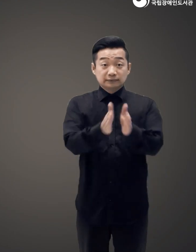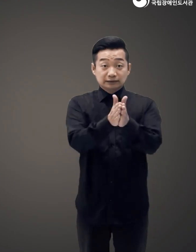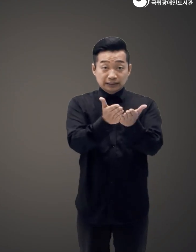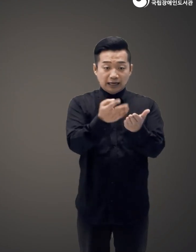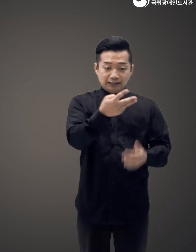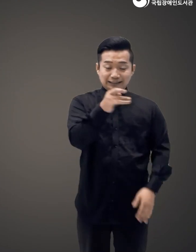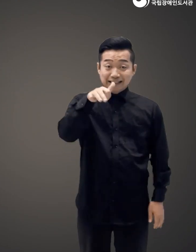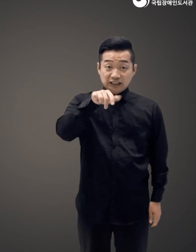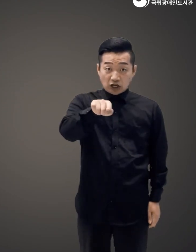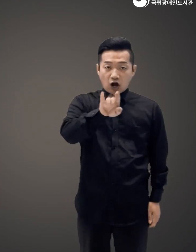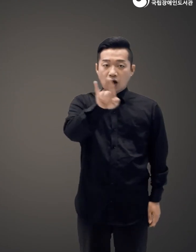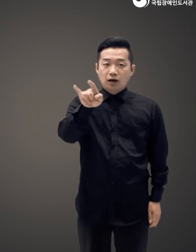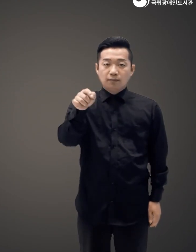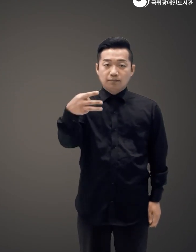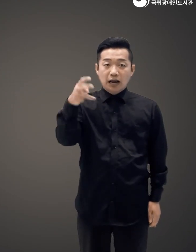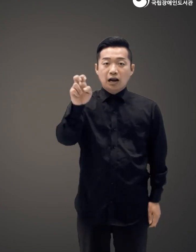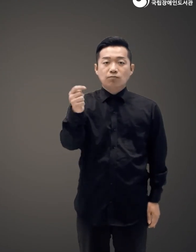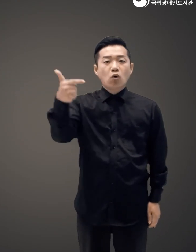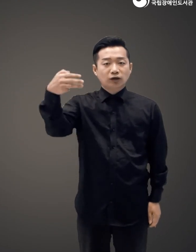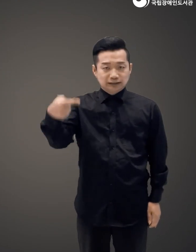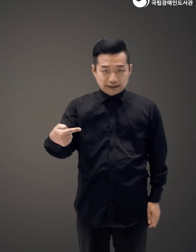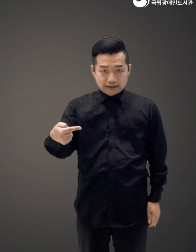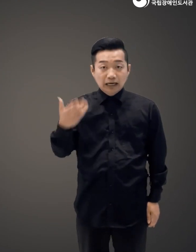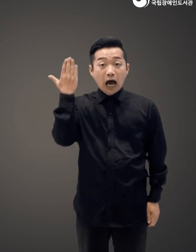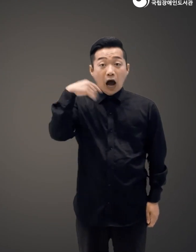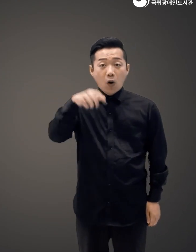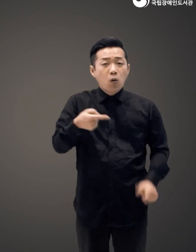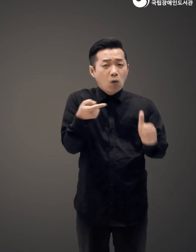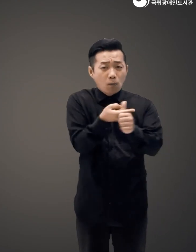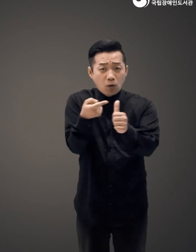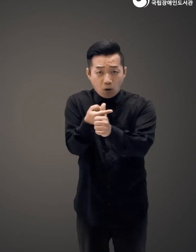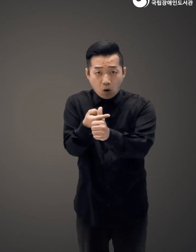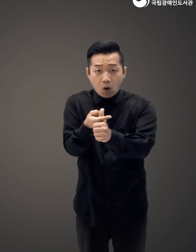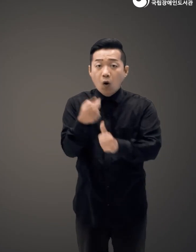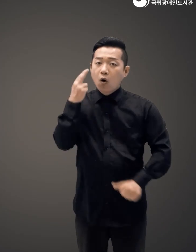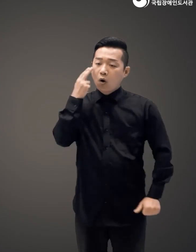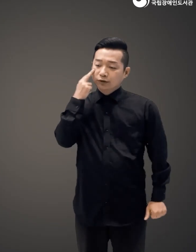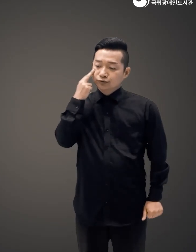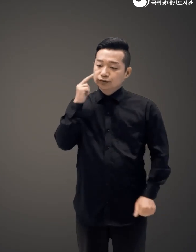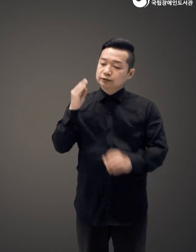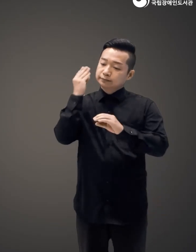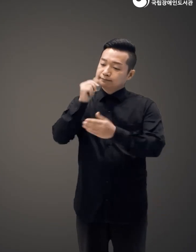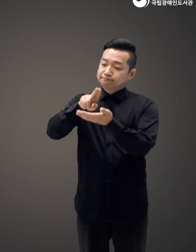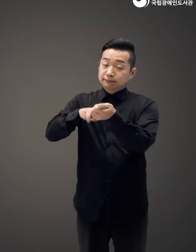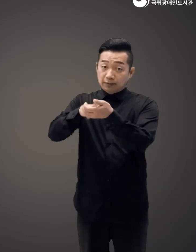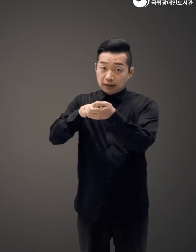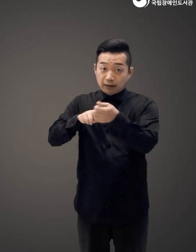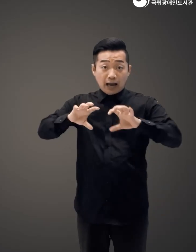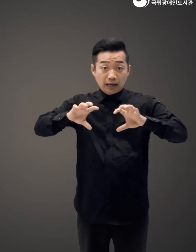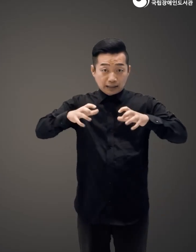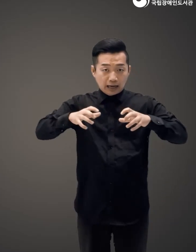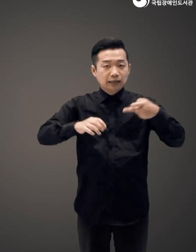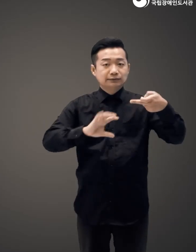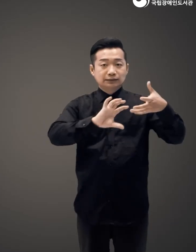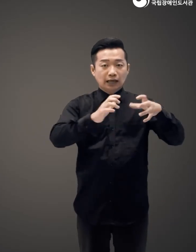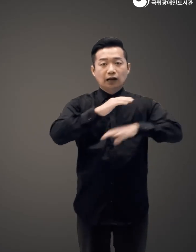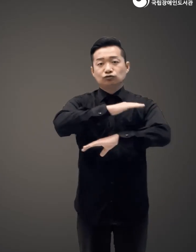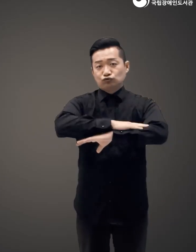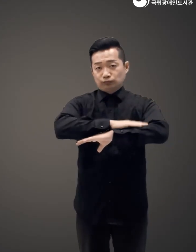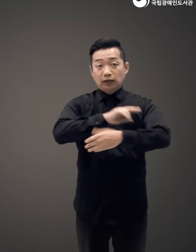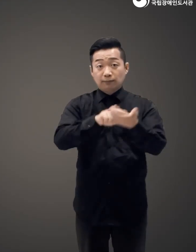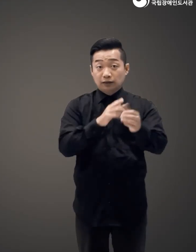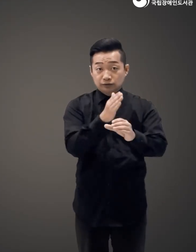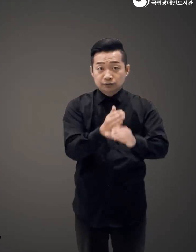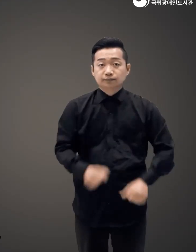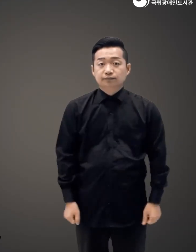책 티처 벨몬트 아카데미의 연쇄살인은 미국 베스트셀러로 전 세계 12개 국가에